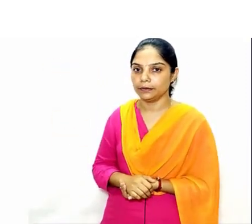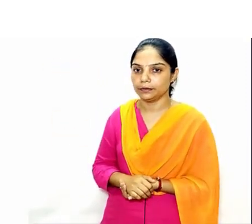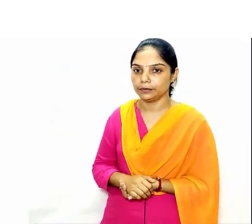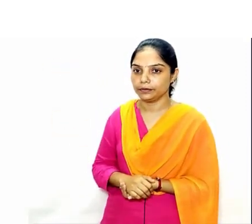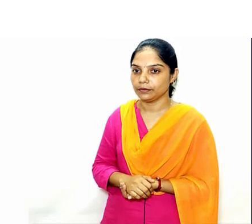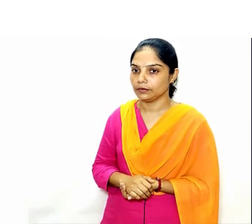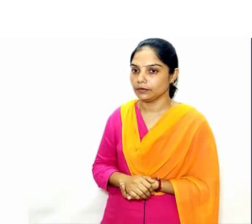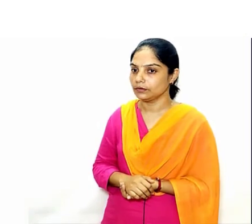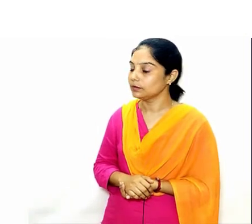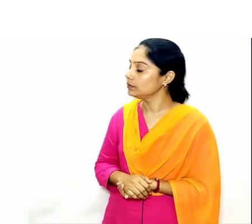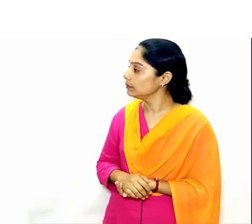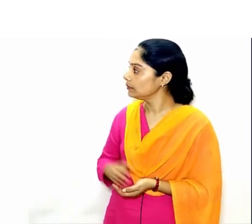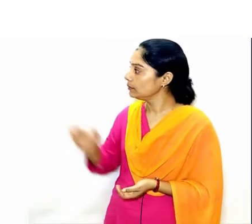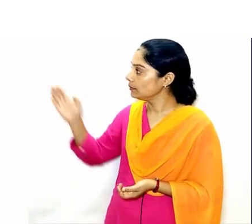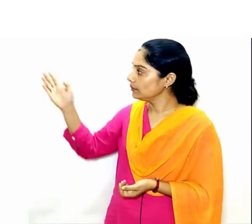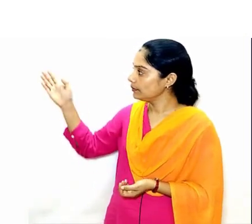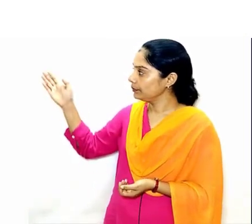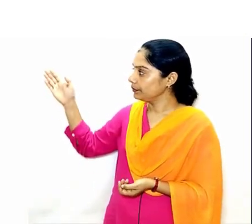गया?